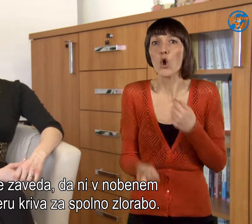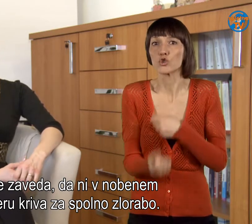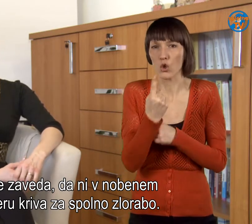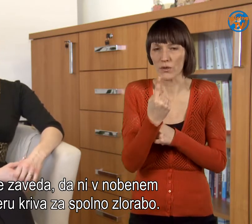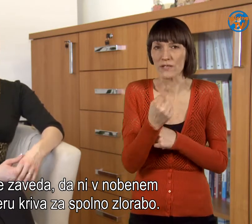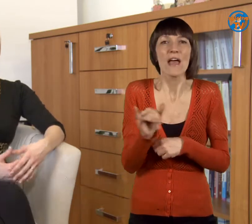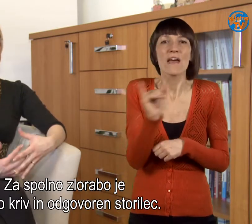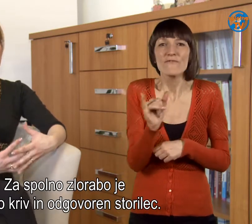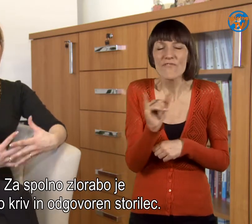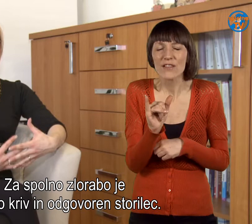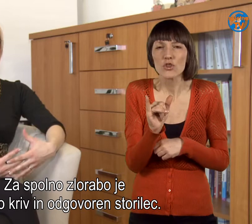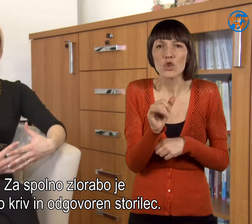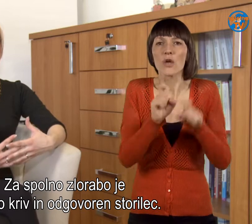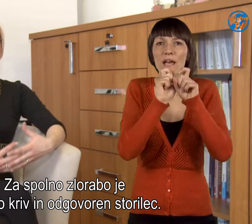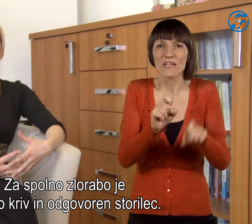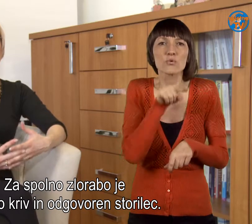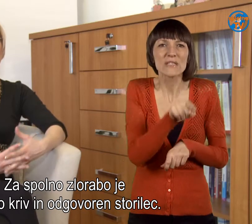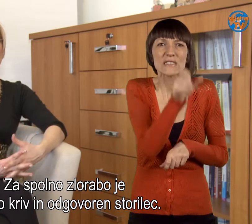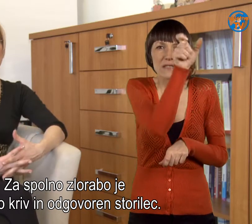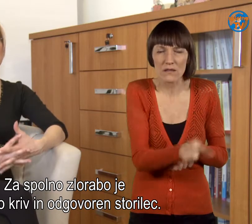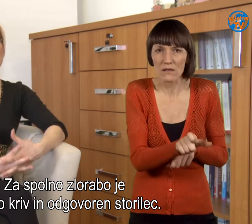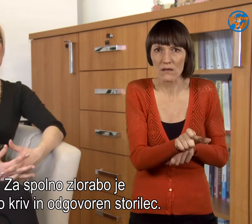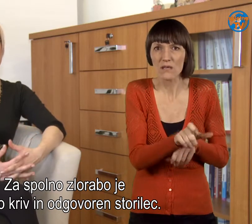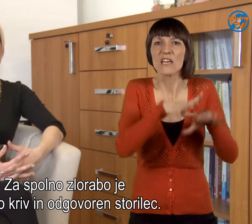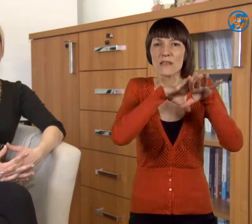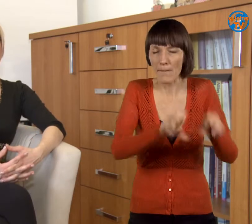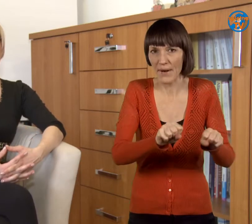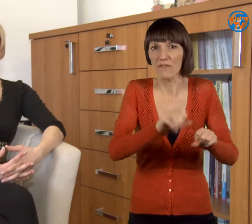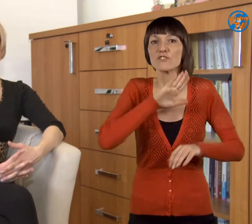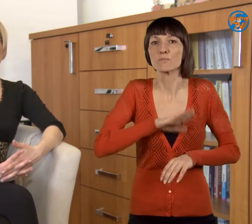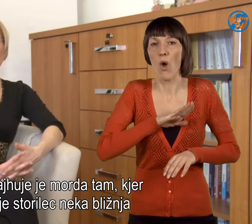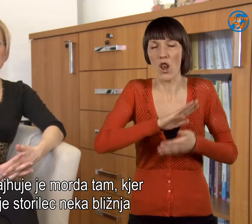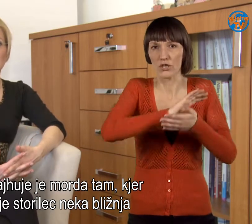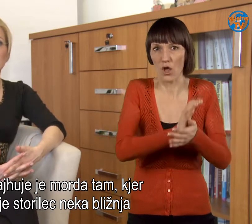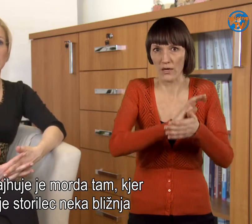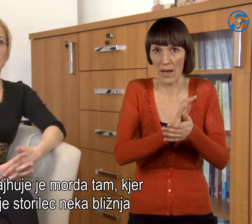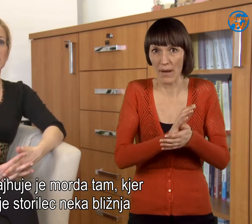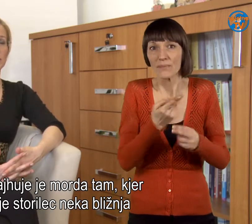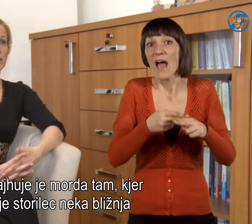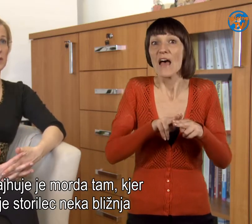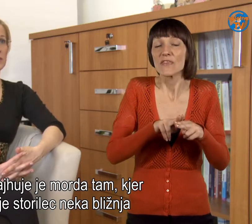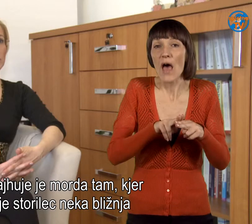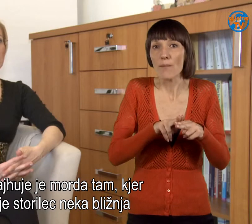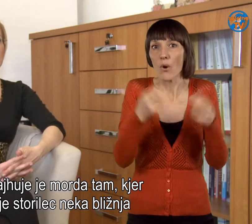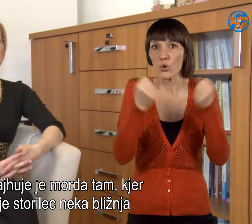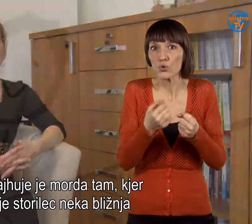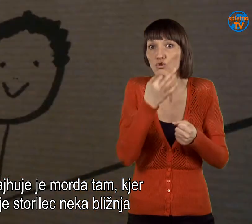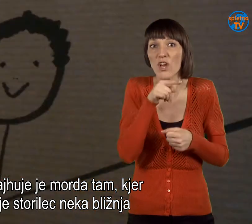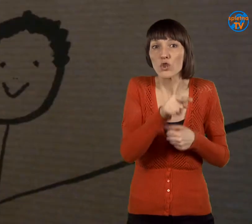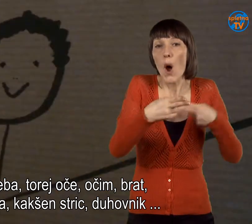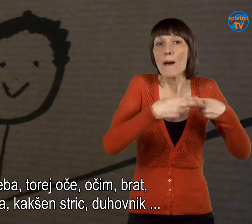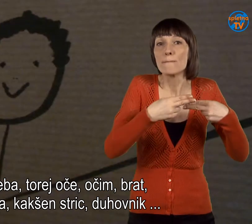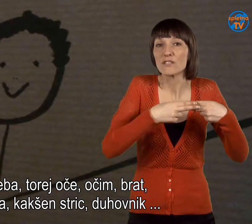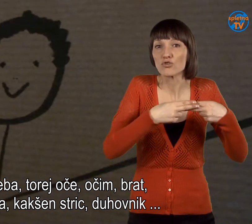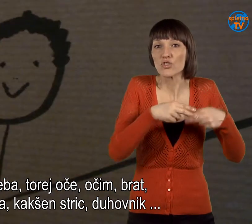spolno zlorabo. Za spolno zlorabo je vedno kriv in odgovoren storilec. Najhuje tam, kjer je ta storilec morda neka